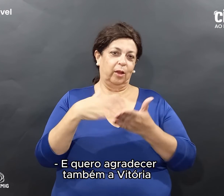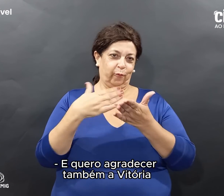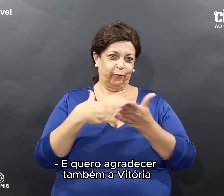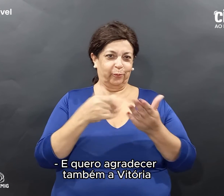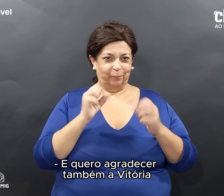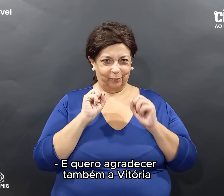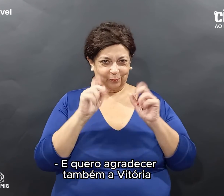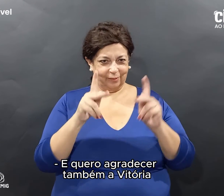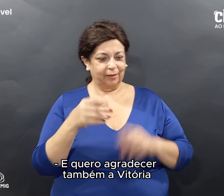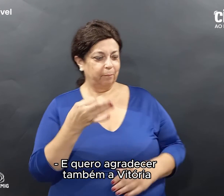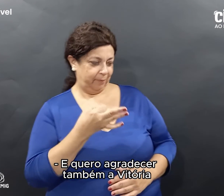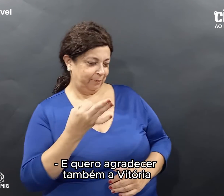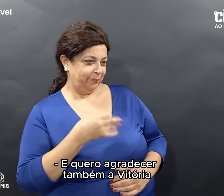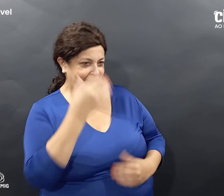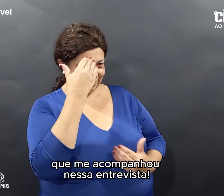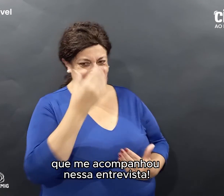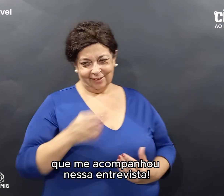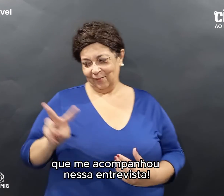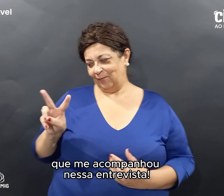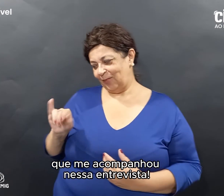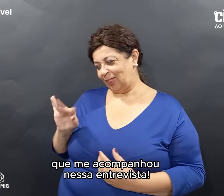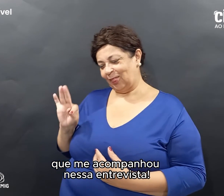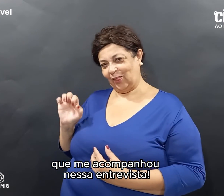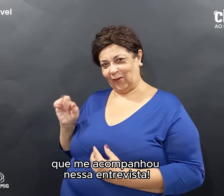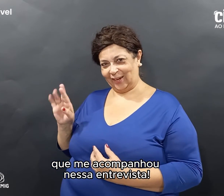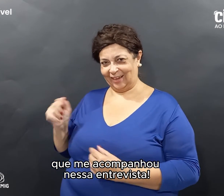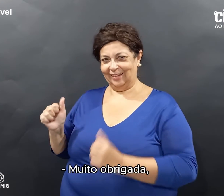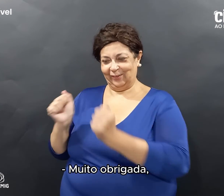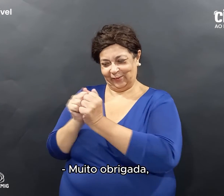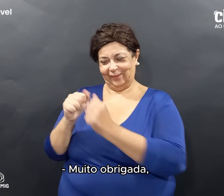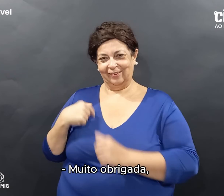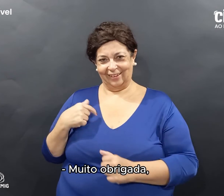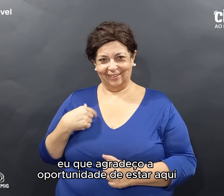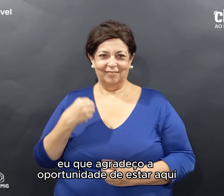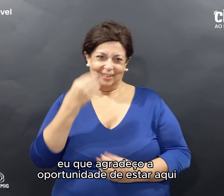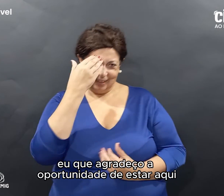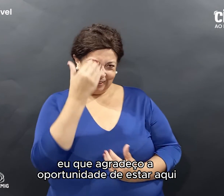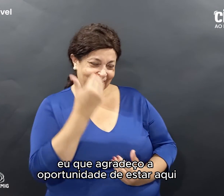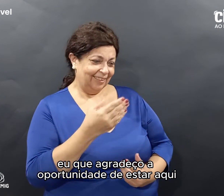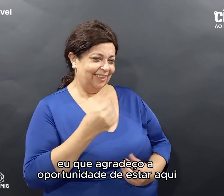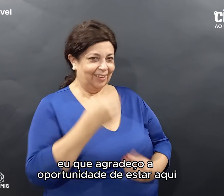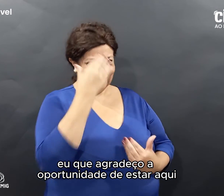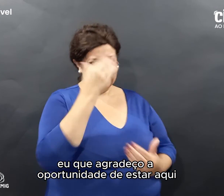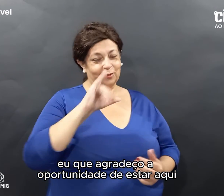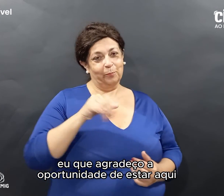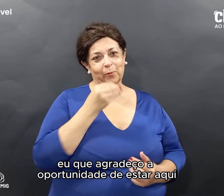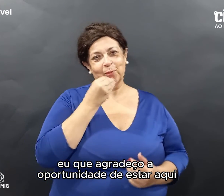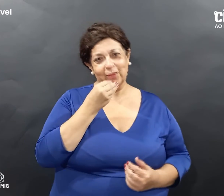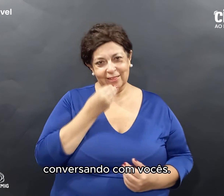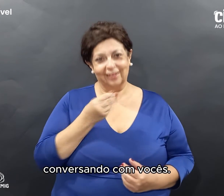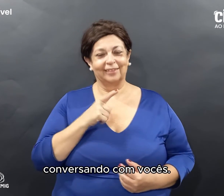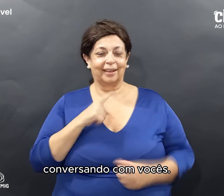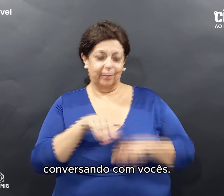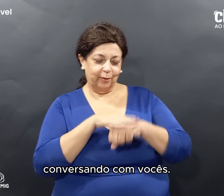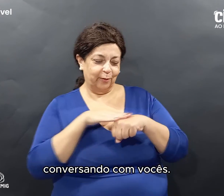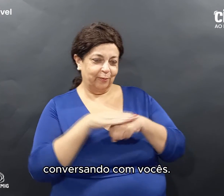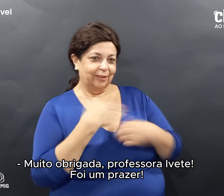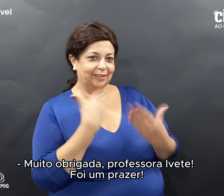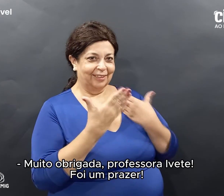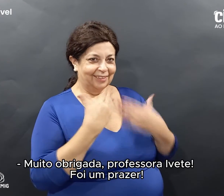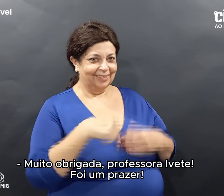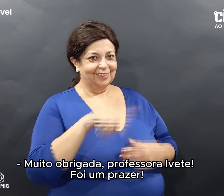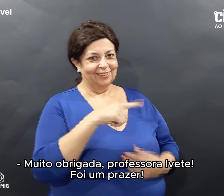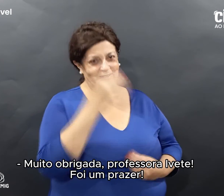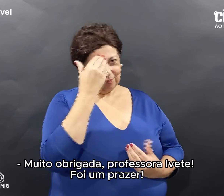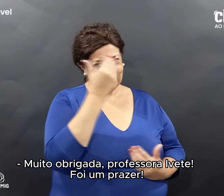Perfeito. E quero agradecer também a Vitória, que me acompanhou nessa entrevista. Muito obrigada, eu que agradeço a oportunidade de estar aqui conversando com vocês.